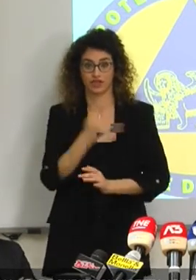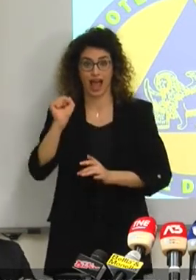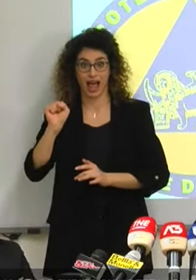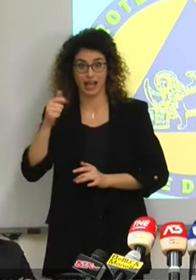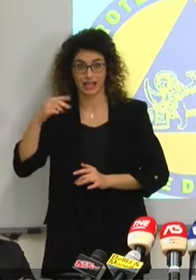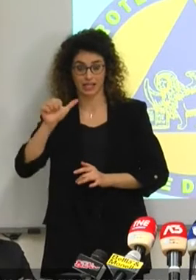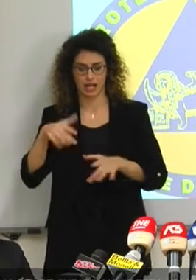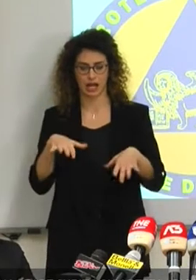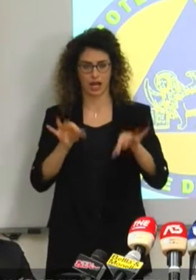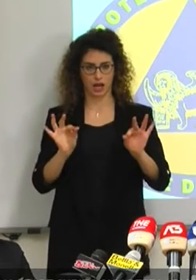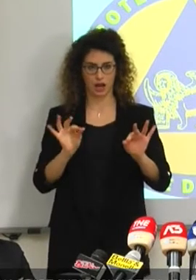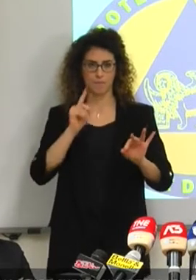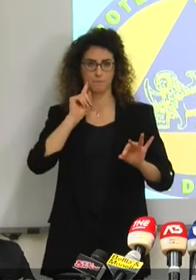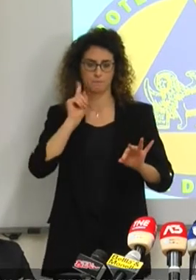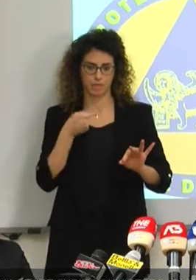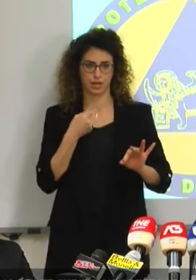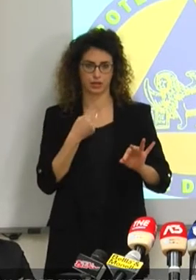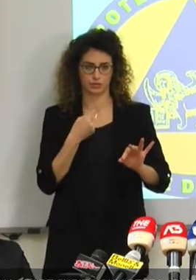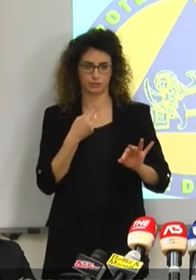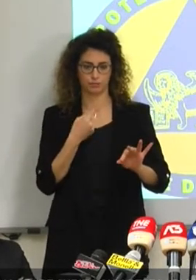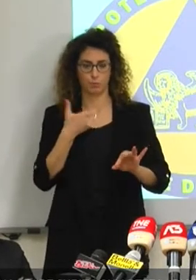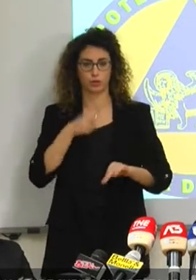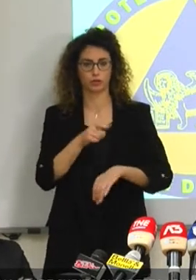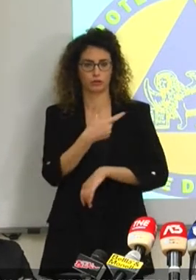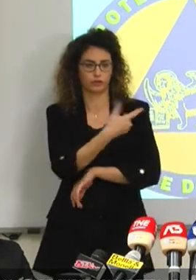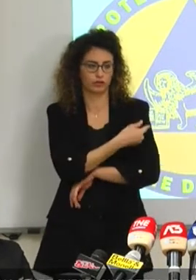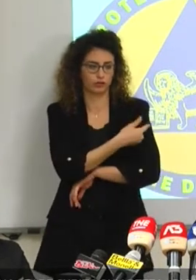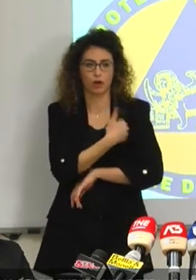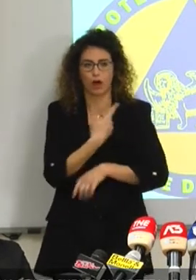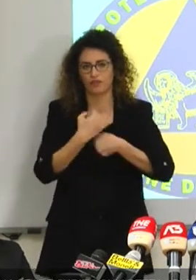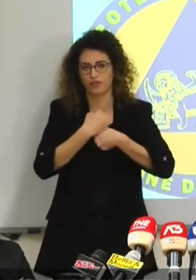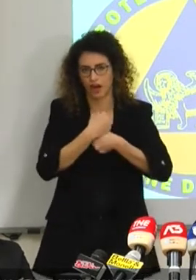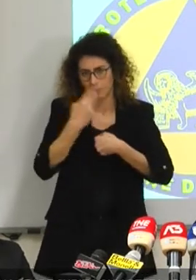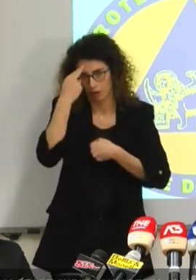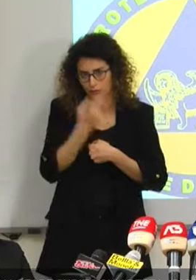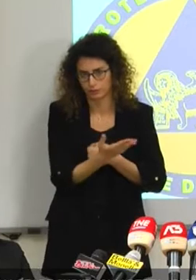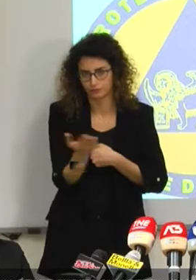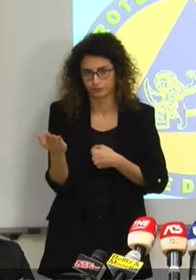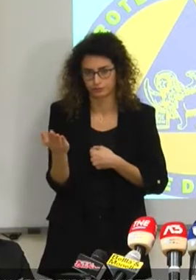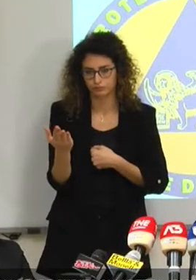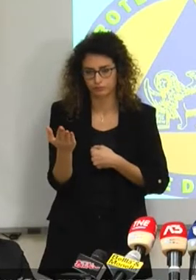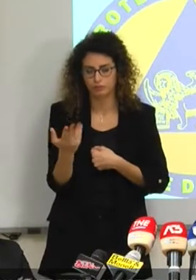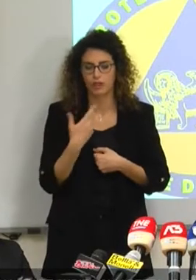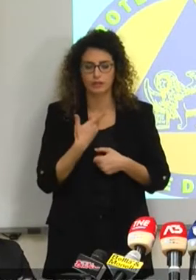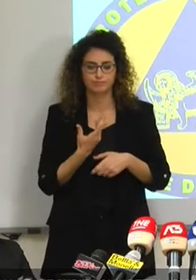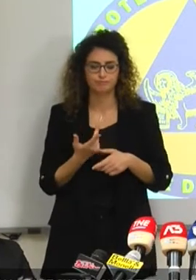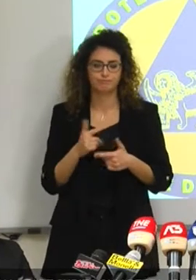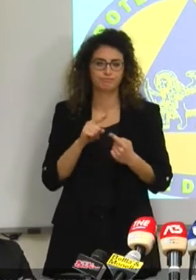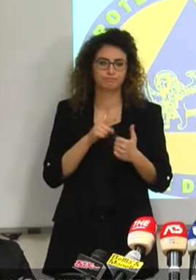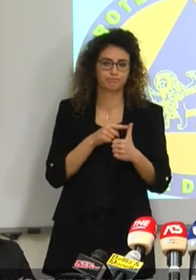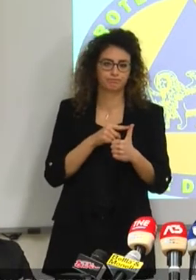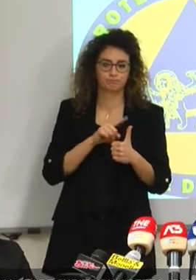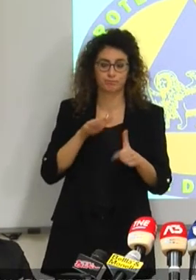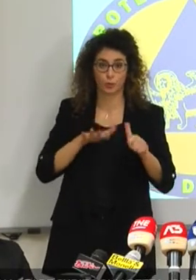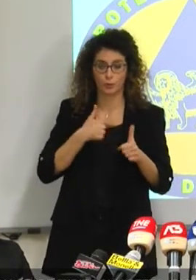quel prodotto, con quel farmaco, perché il vaccino è un farmaco, vi ricordo. Dall'altro c'è da dire che però i dubbi